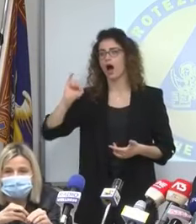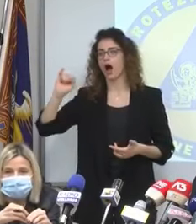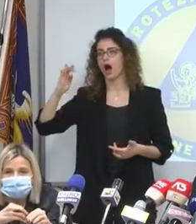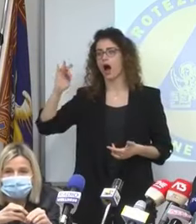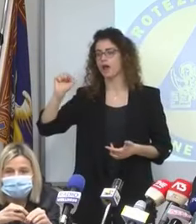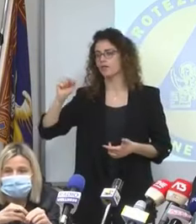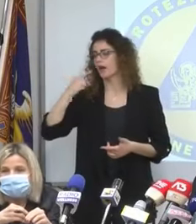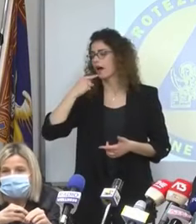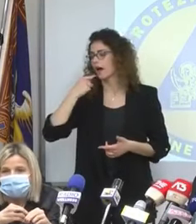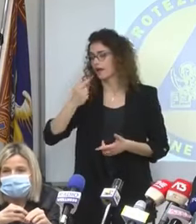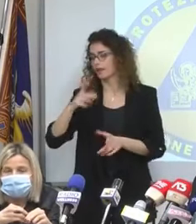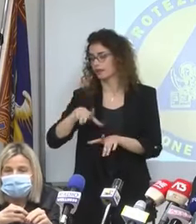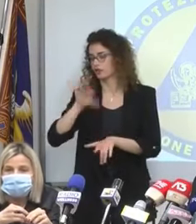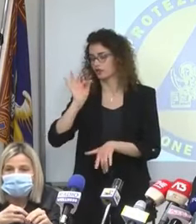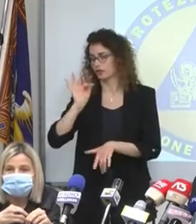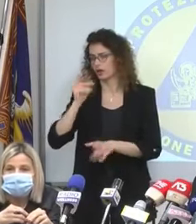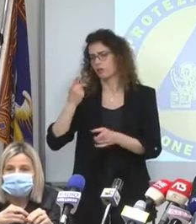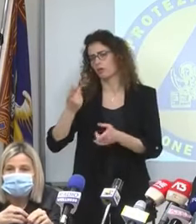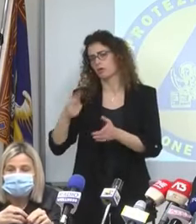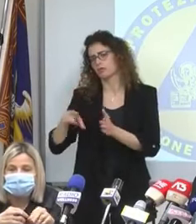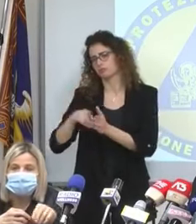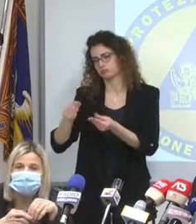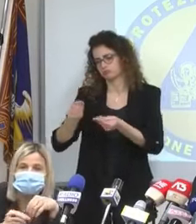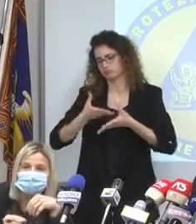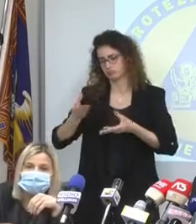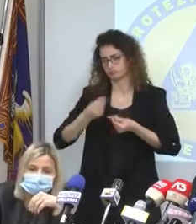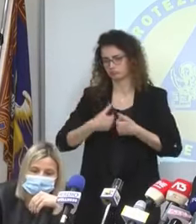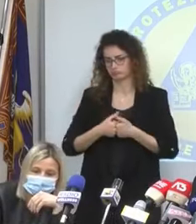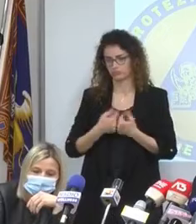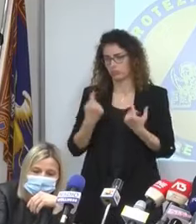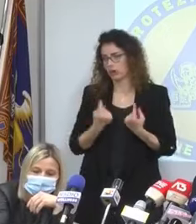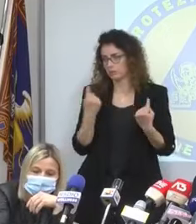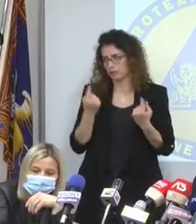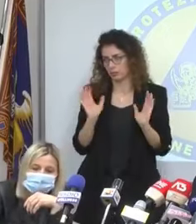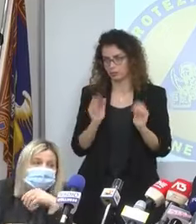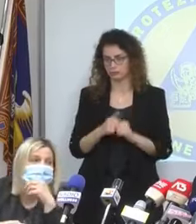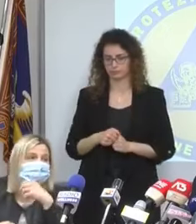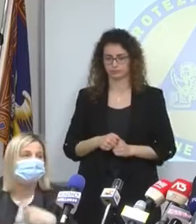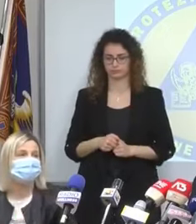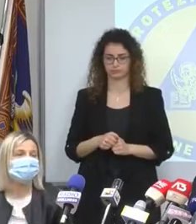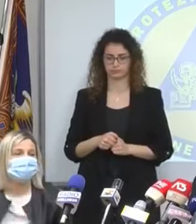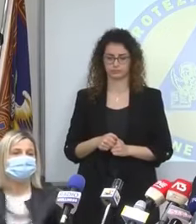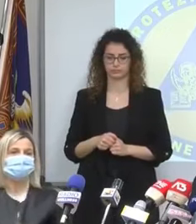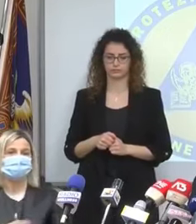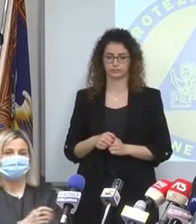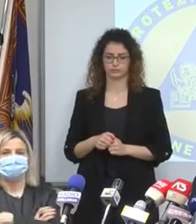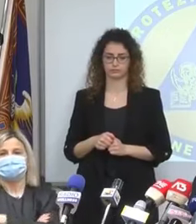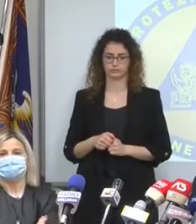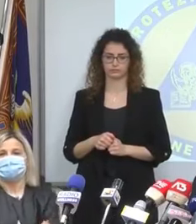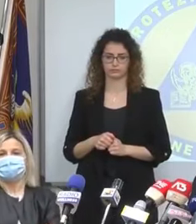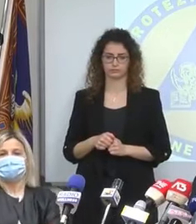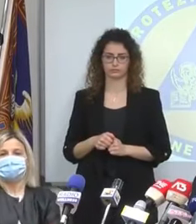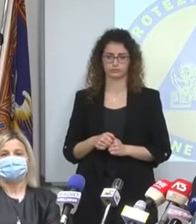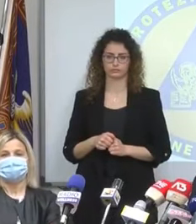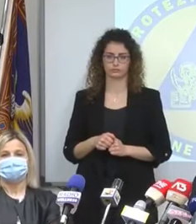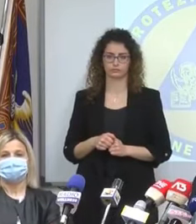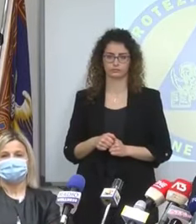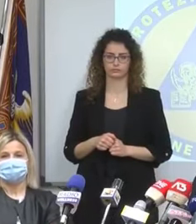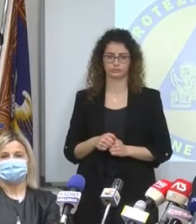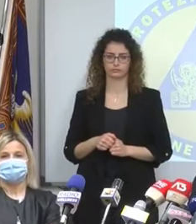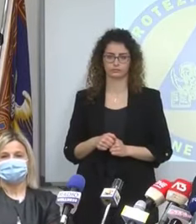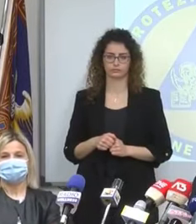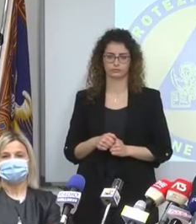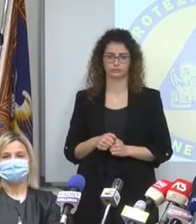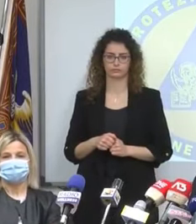solito una circolare, siamo in attesa, non c'è ancora. Ok, non ho ancora indicazioni.